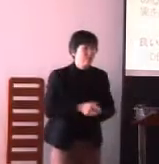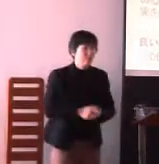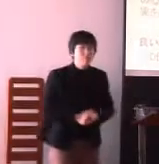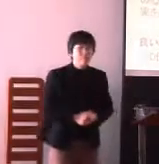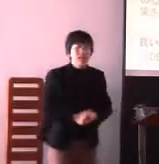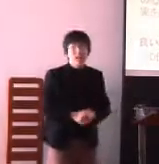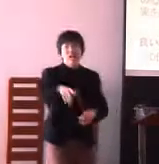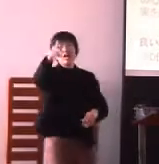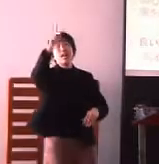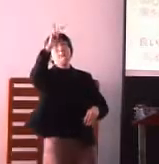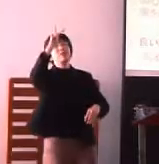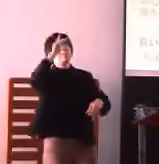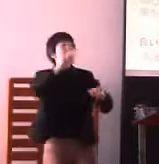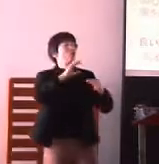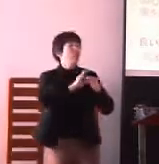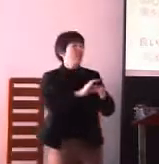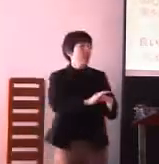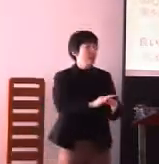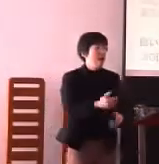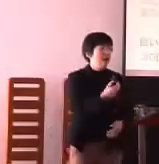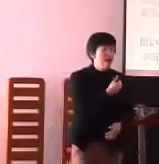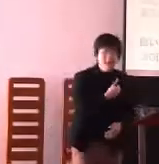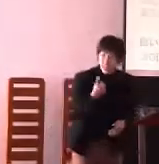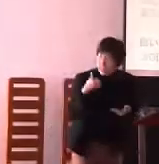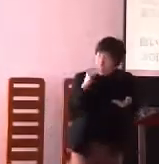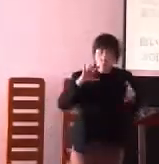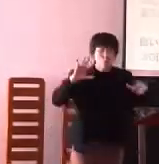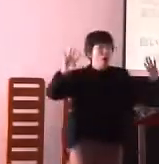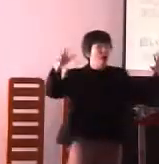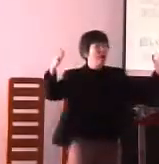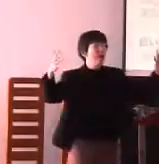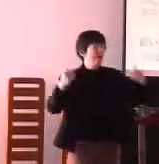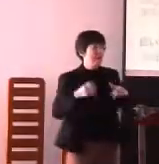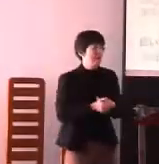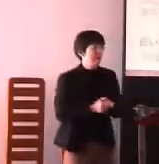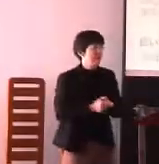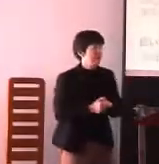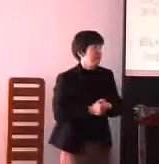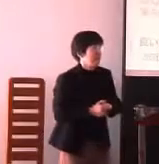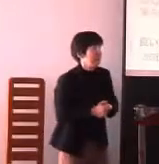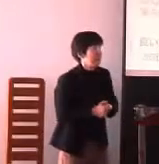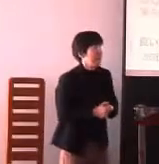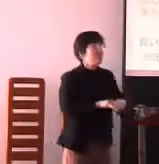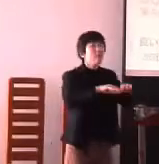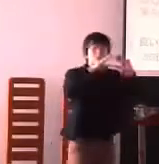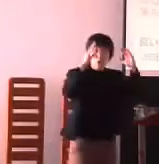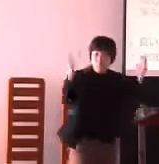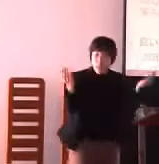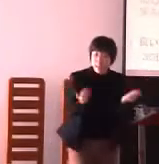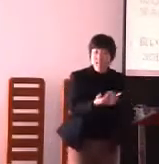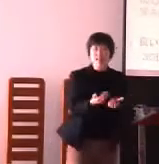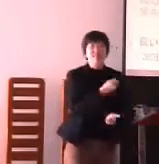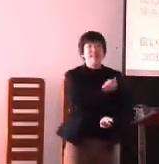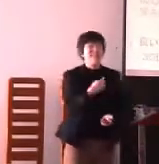できるんで、全てにおいて神様は全能なる神であられますから、私たち